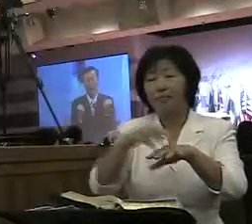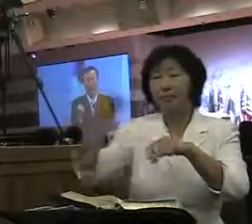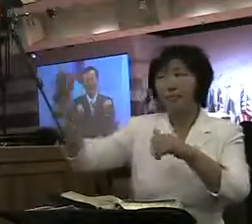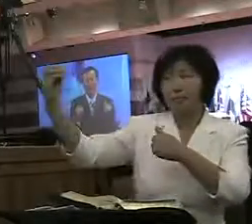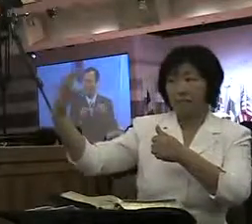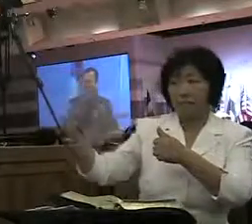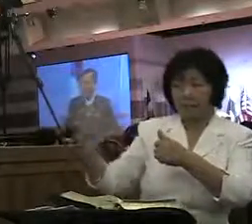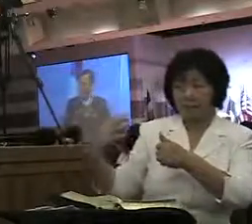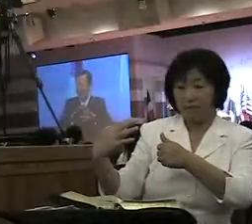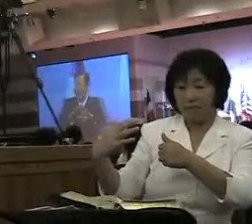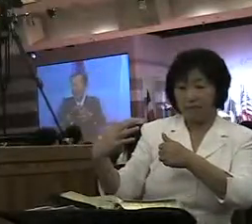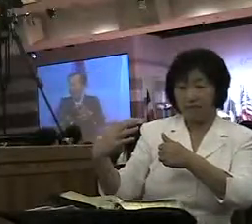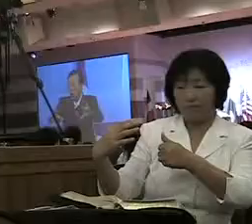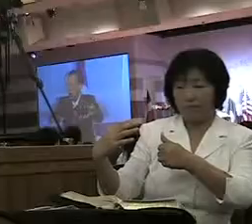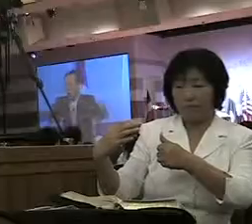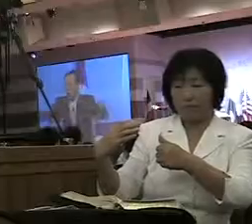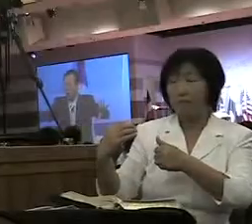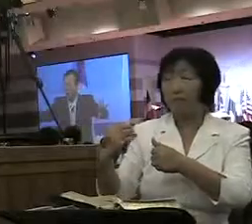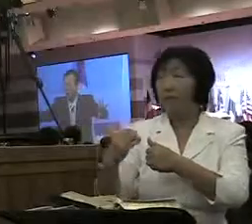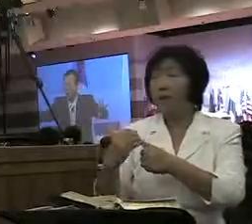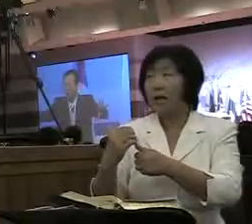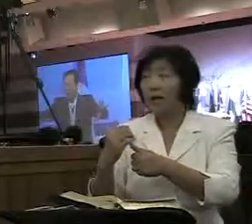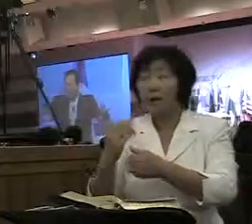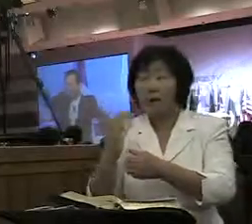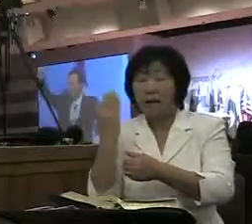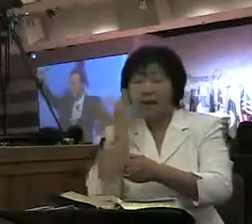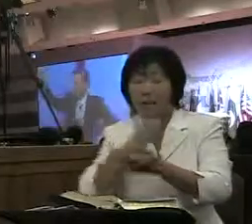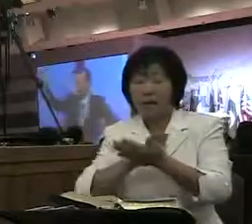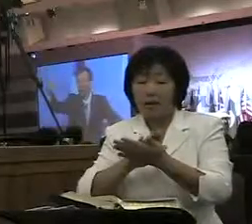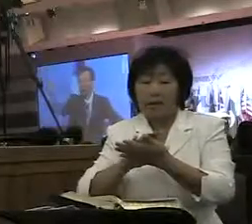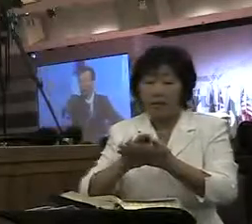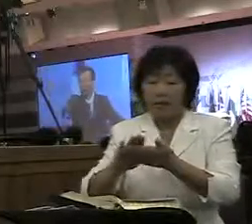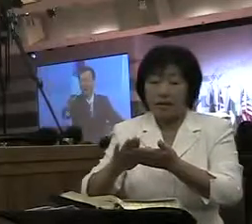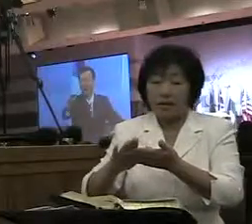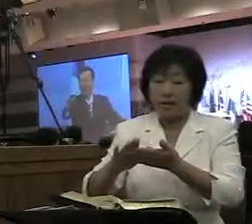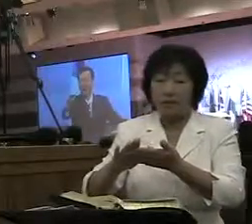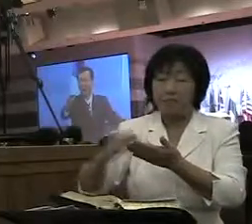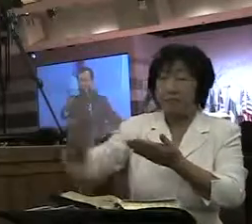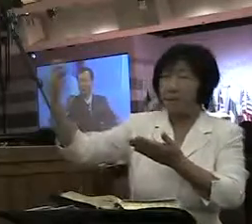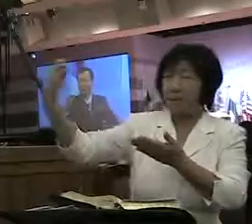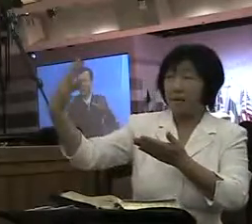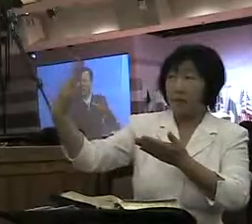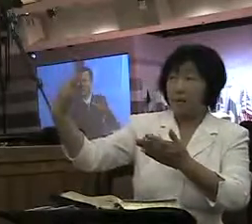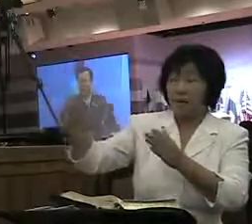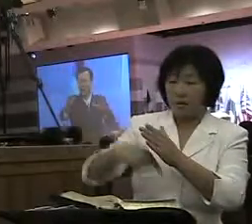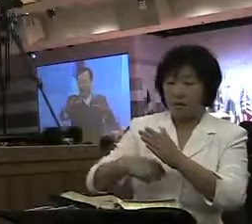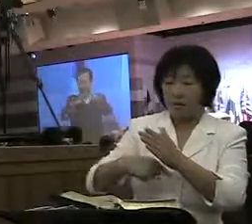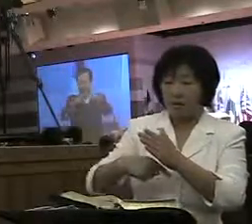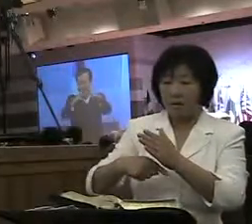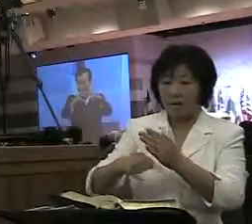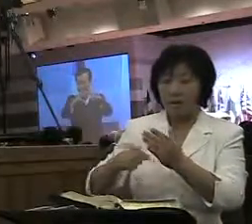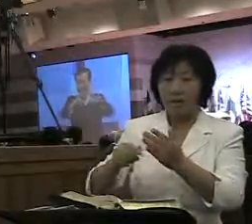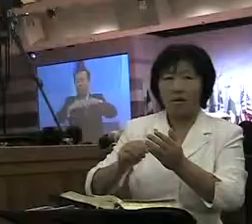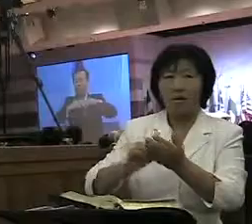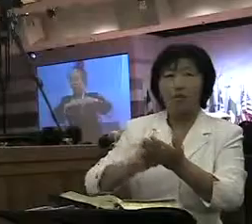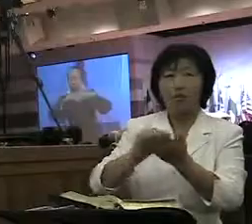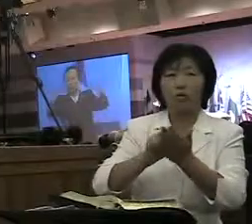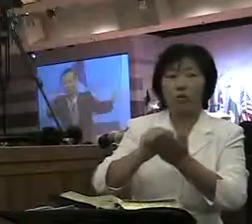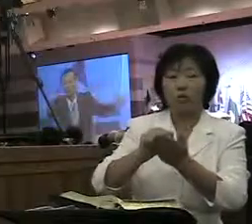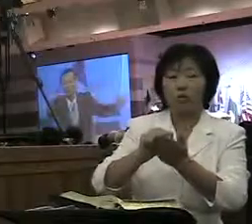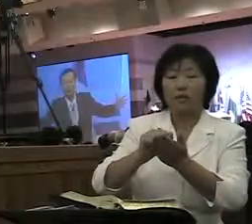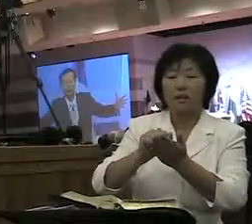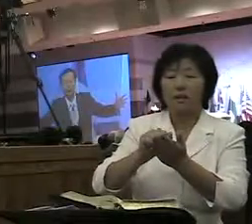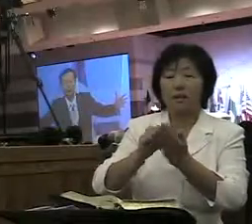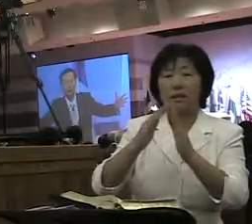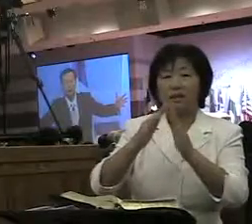본 거예요. 여러분, 아무리 깨끗이 청소를 해도 햇빛이 들어오면은 청소한 그 집에 공기는 먼지가